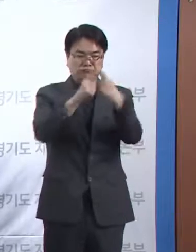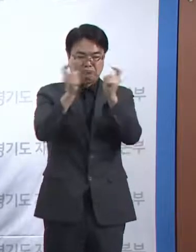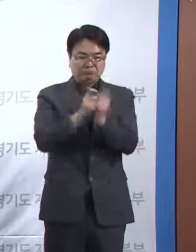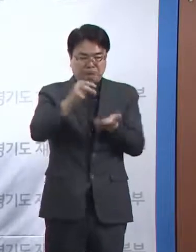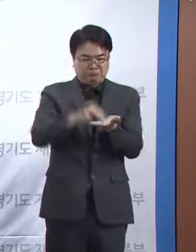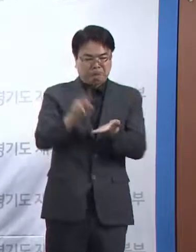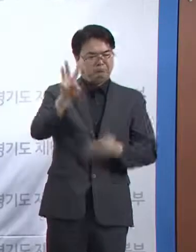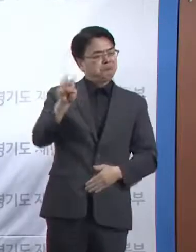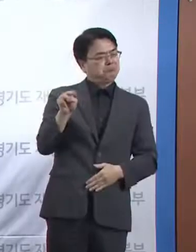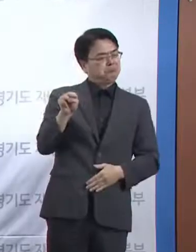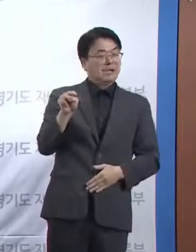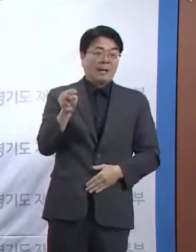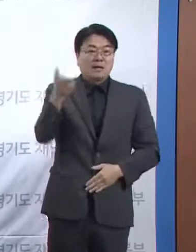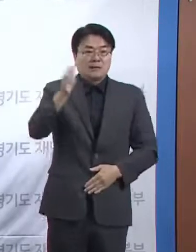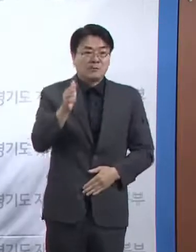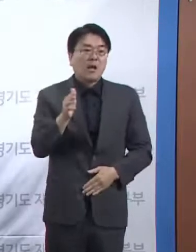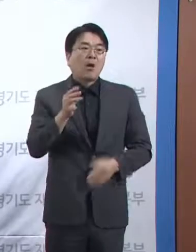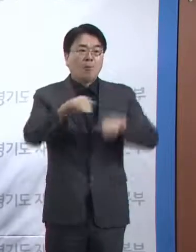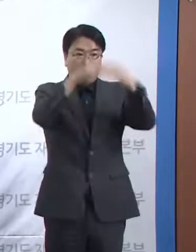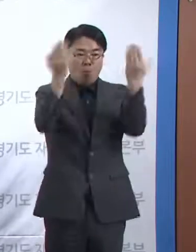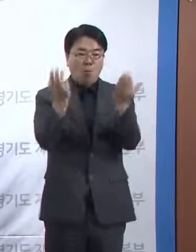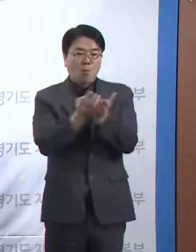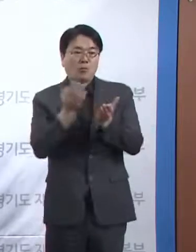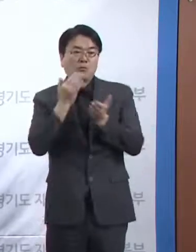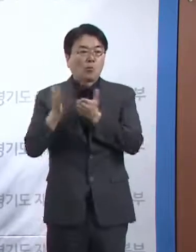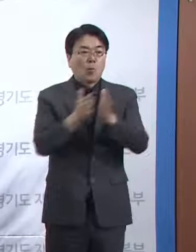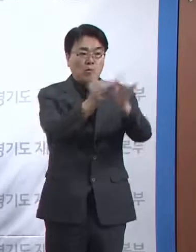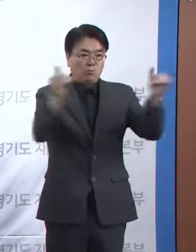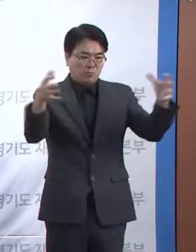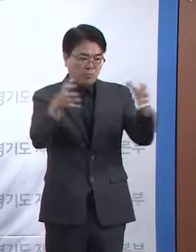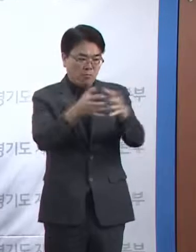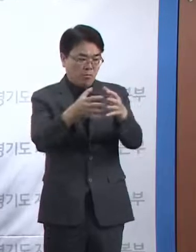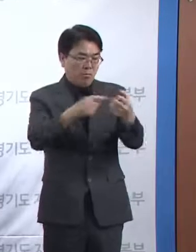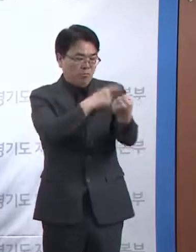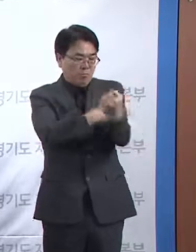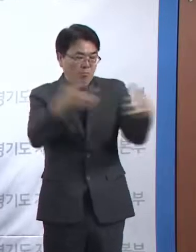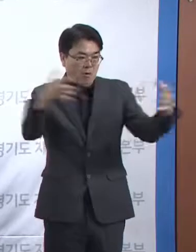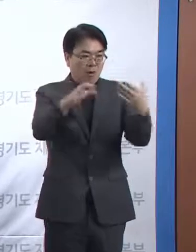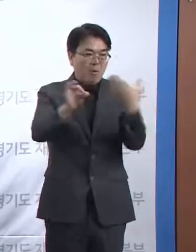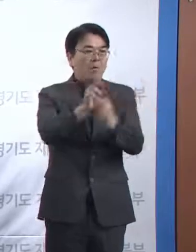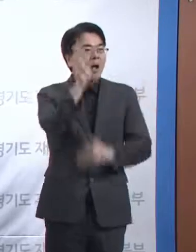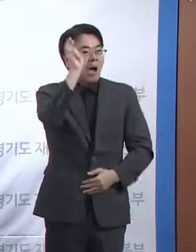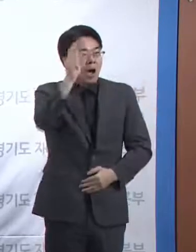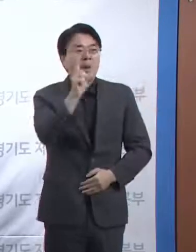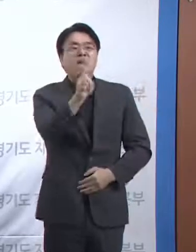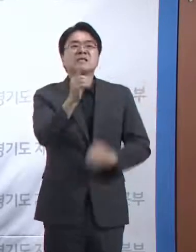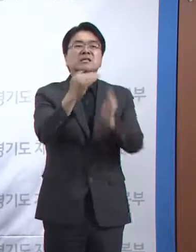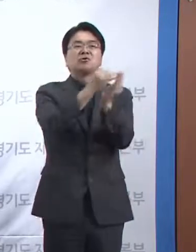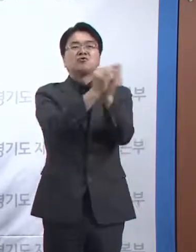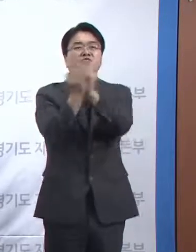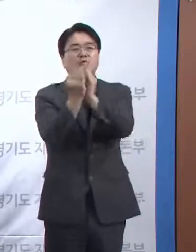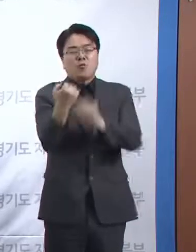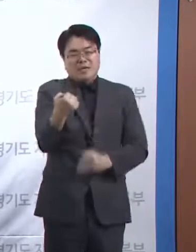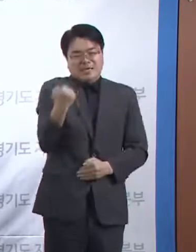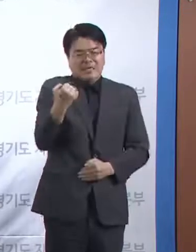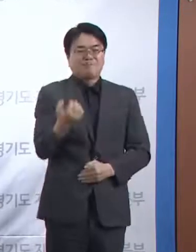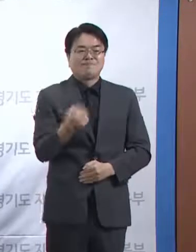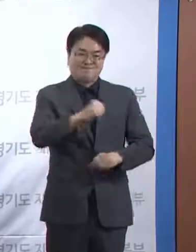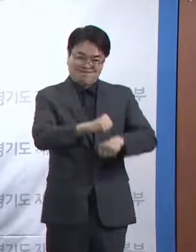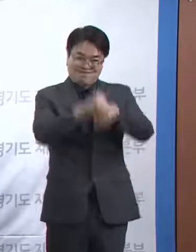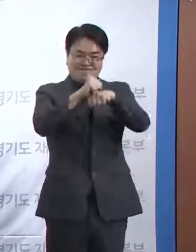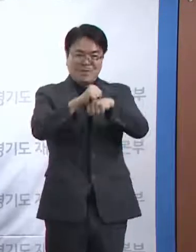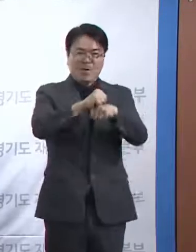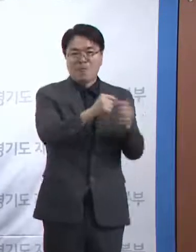작지만 도민의 힘이 합쳐지면 약 1조 원의 소비 촉진 효과가 발생할 것으로